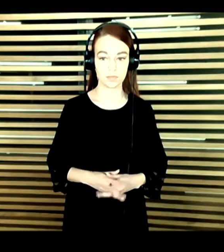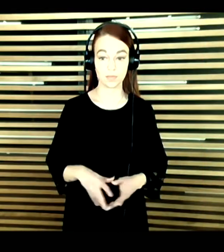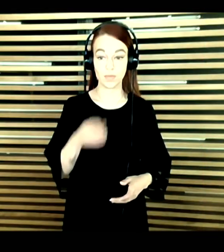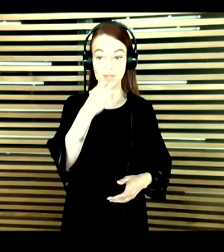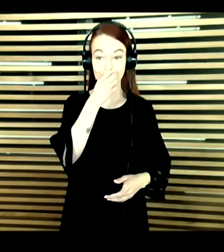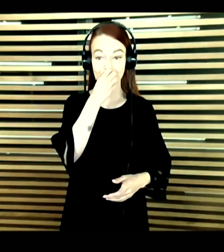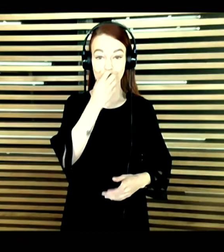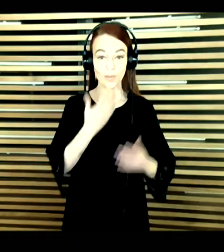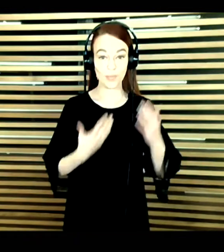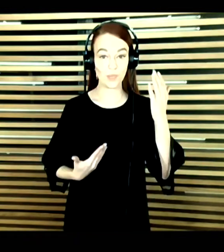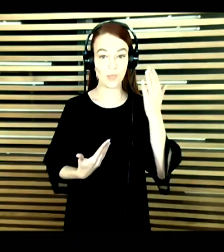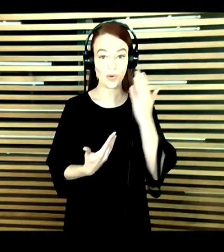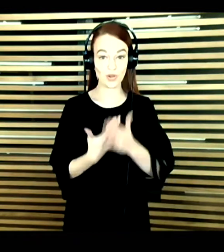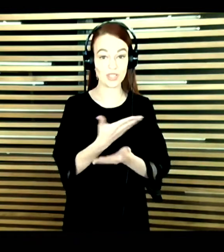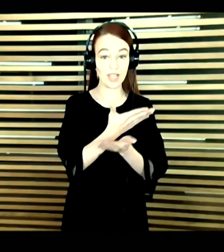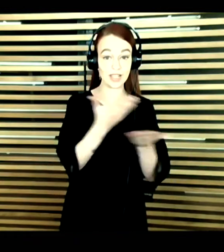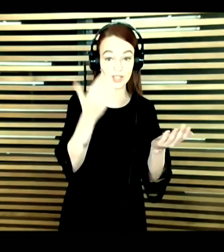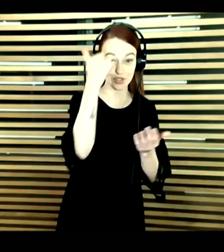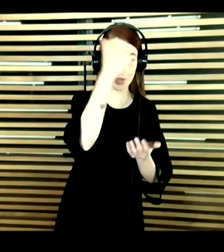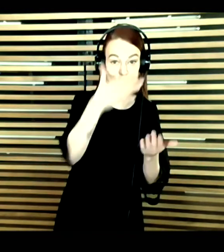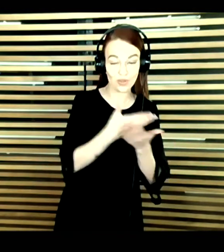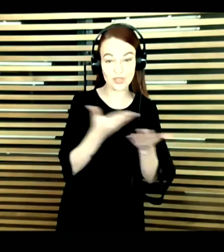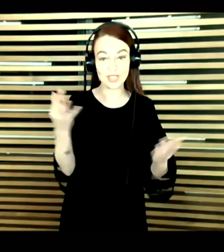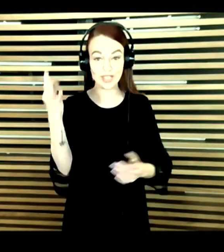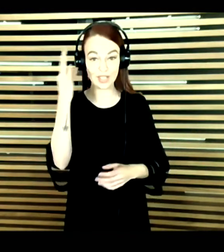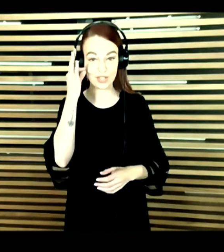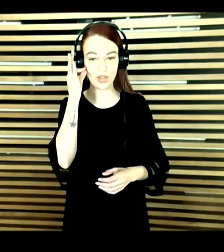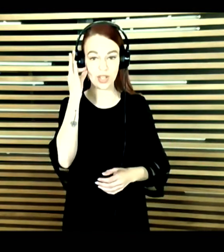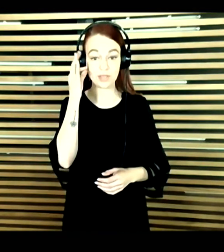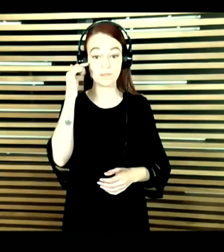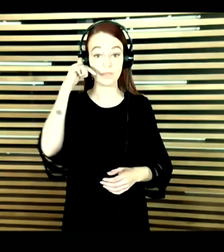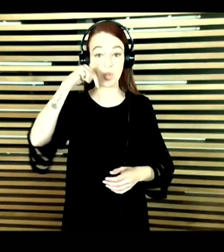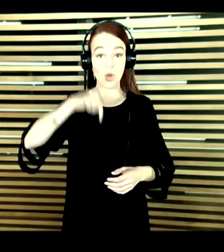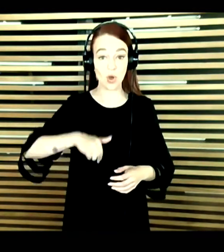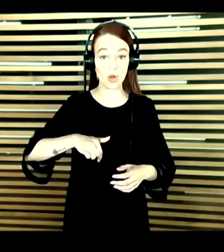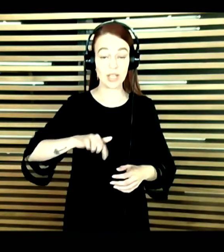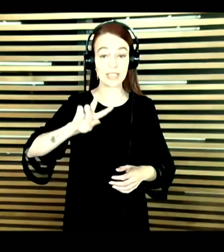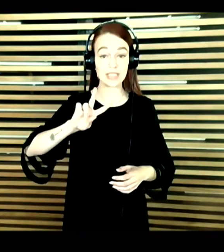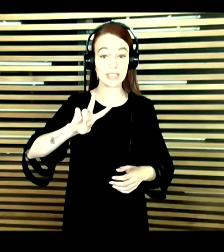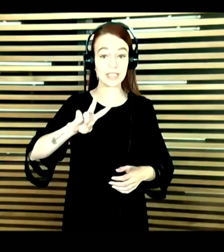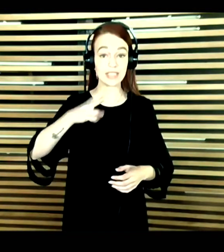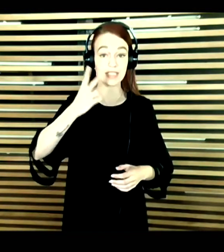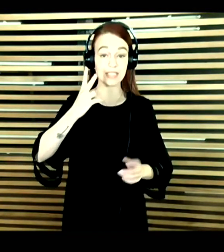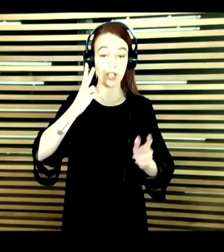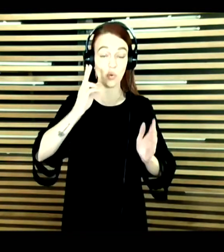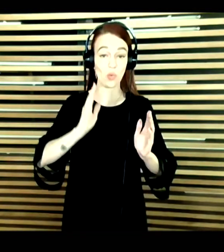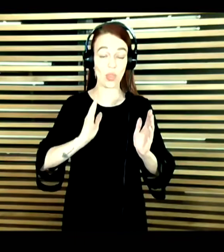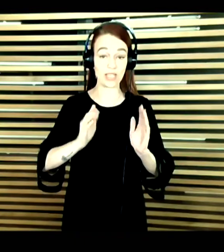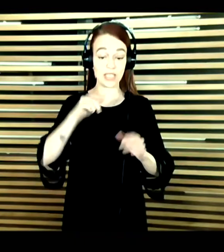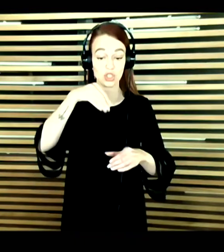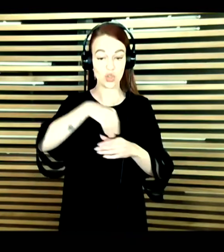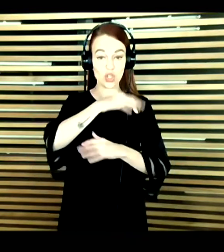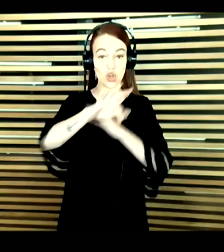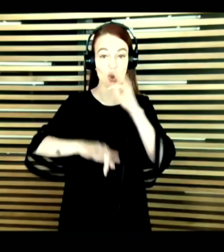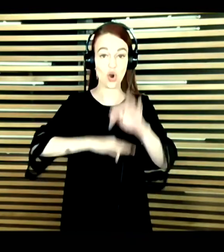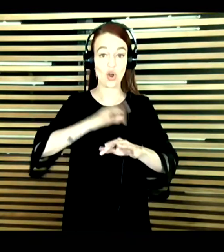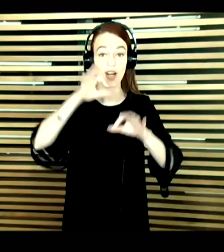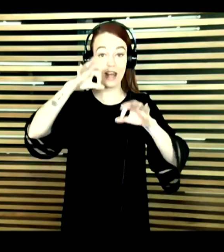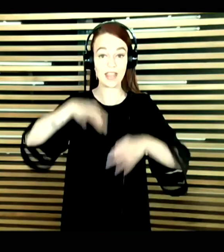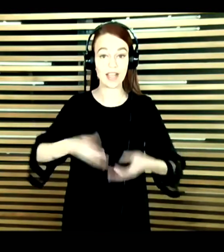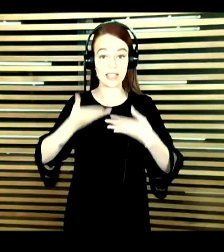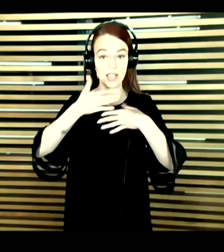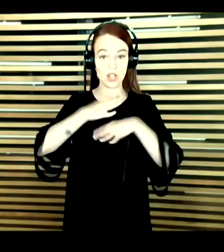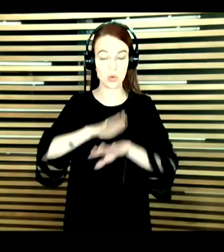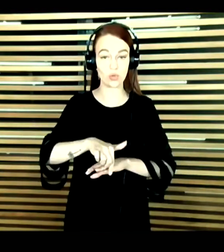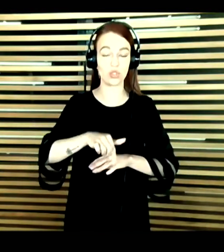Buenos días a todas y todos. Iniciamos hoy la segunda sesión de estas jornadas de inclusión en las